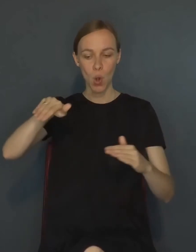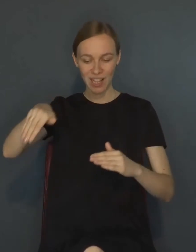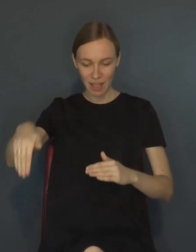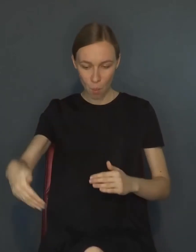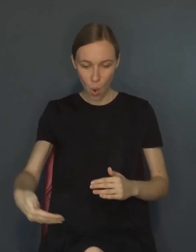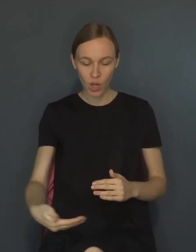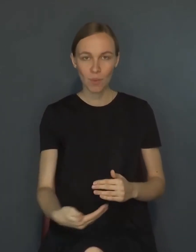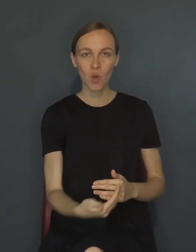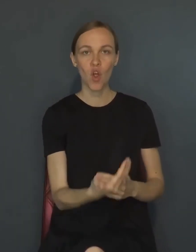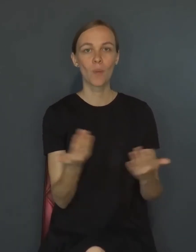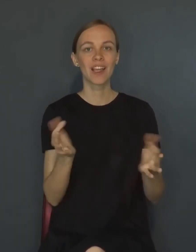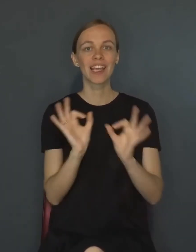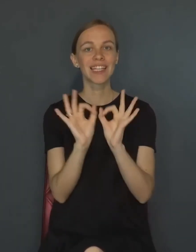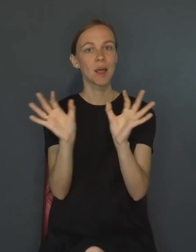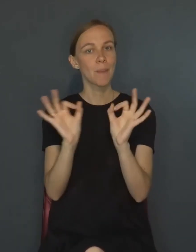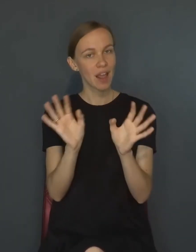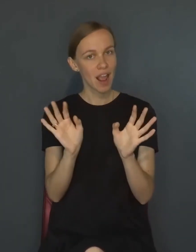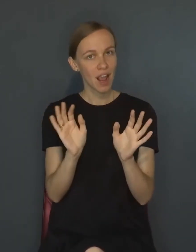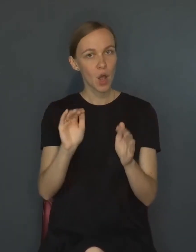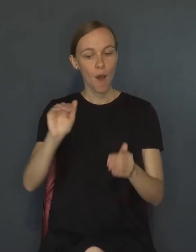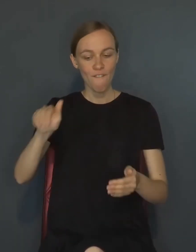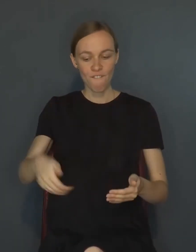переказом викопали полонені татари.